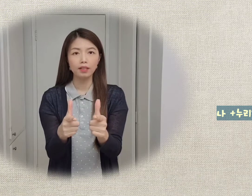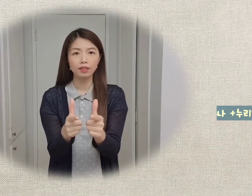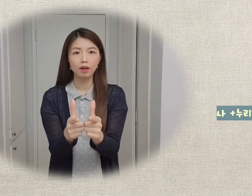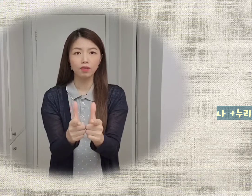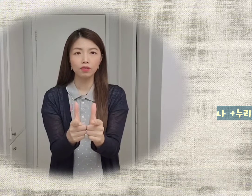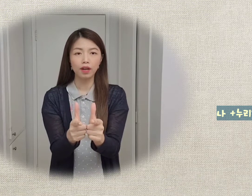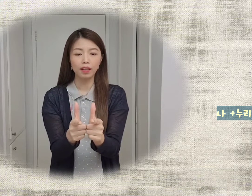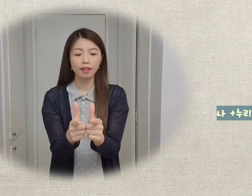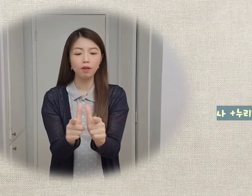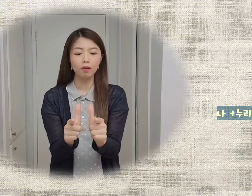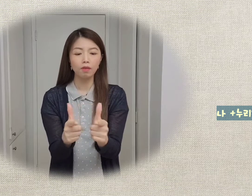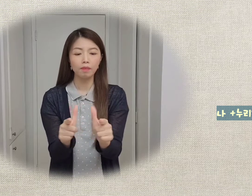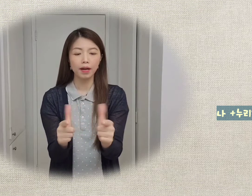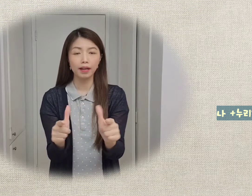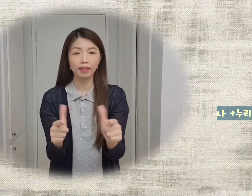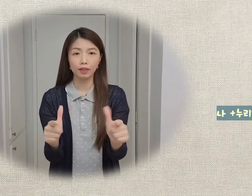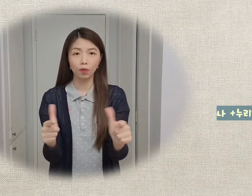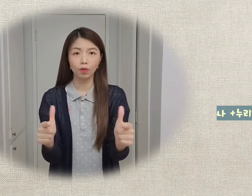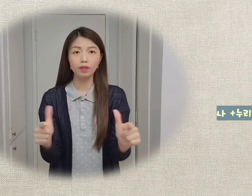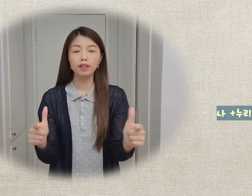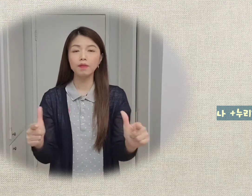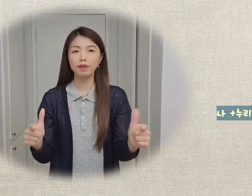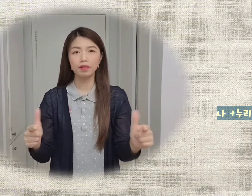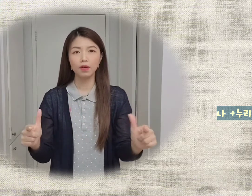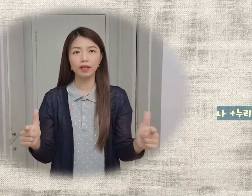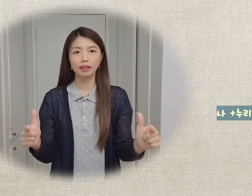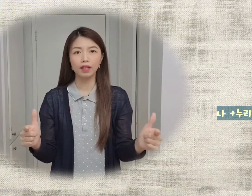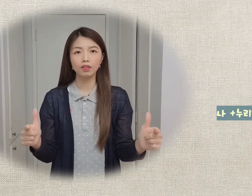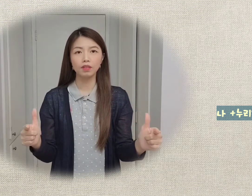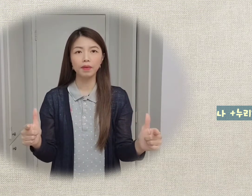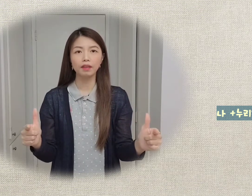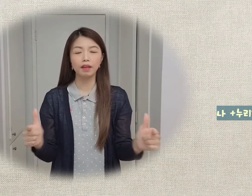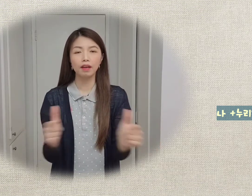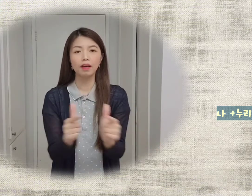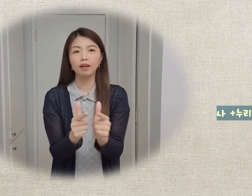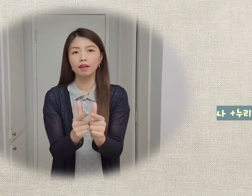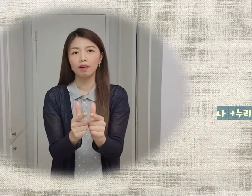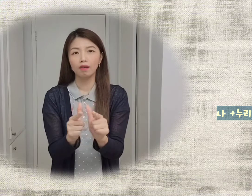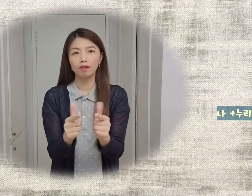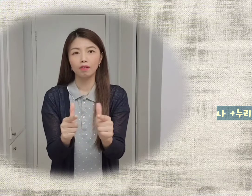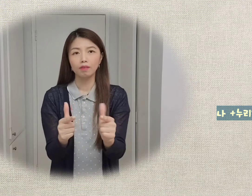이용을 하셔서 중간에서 바깥으로 흔들면서 왔다 갔다 해주시면